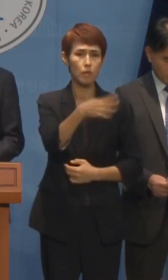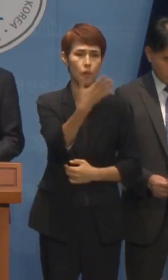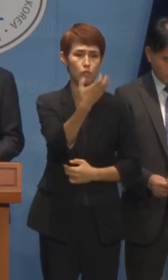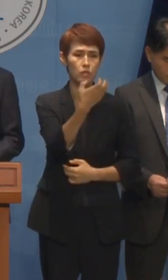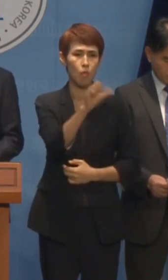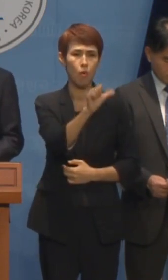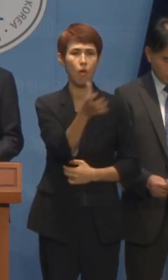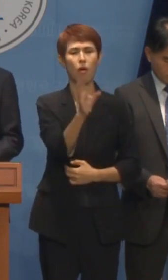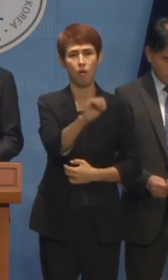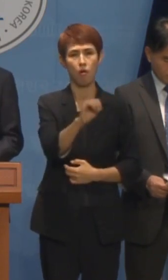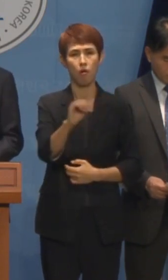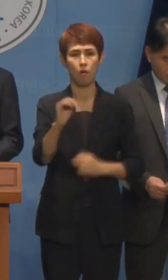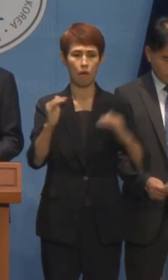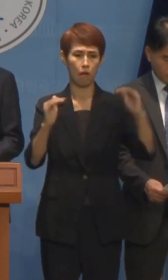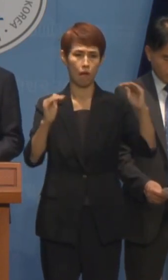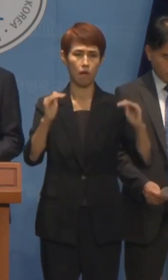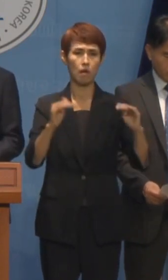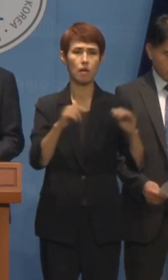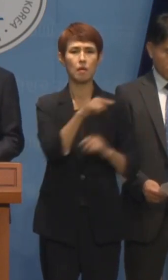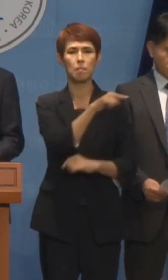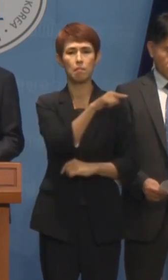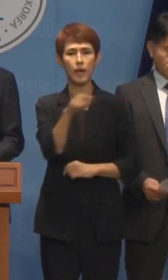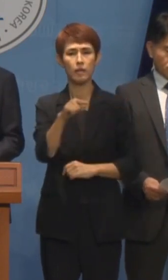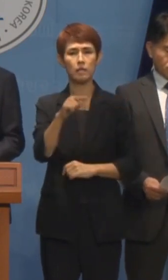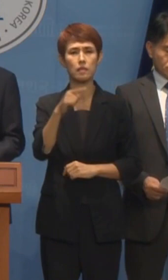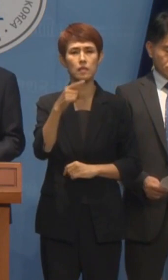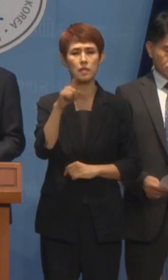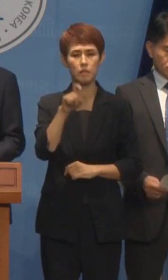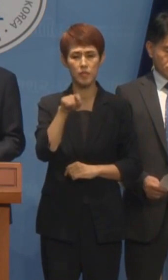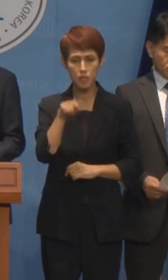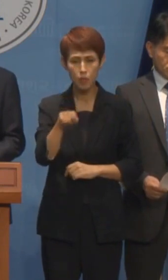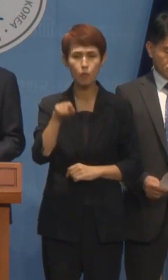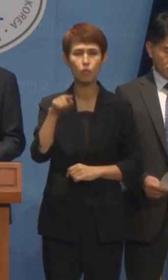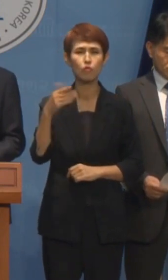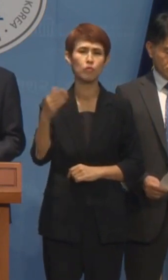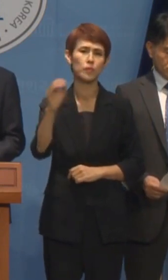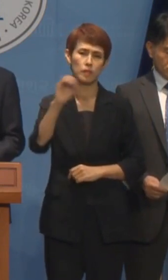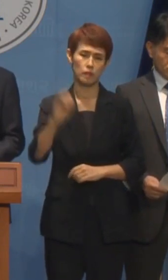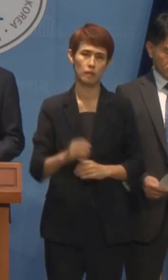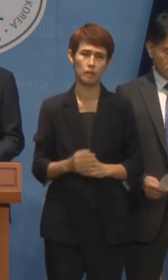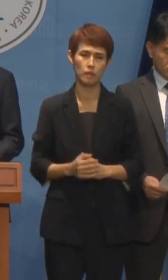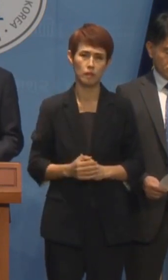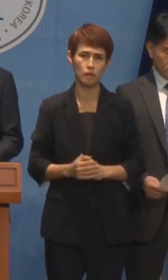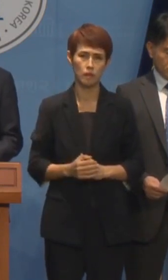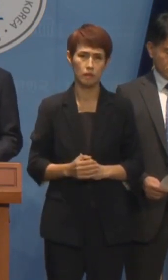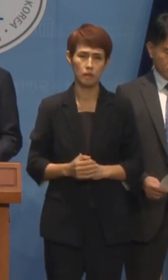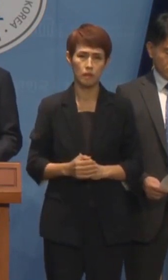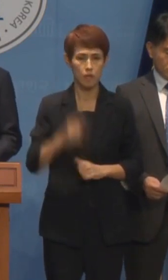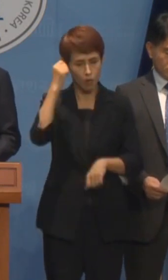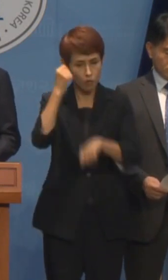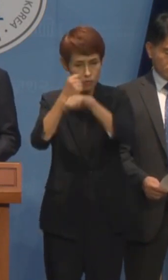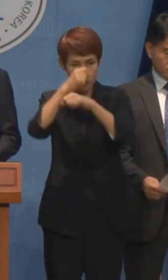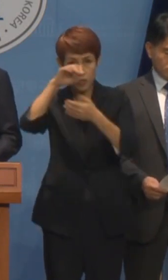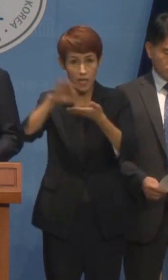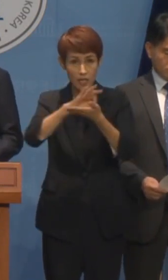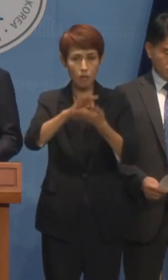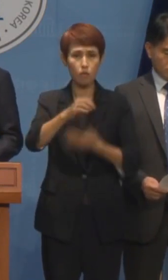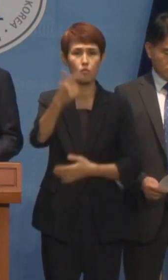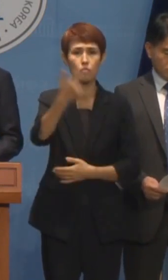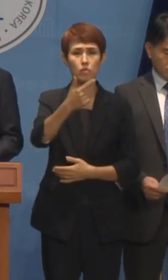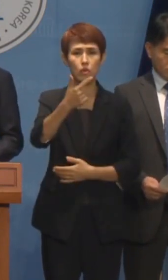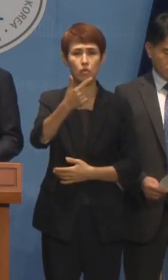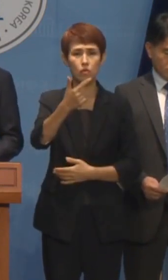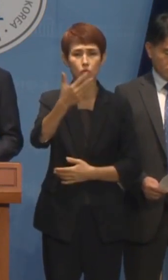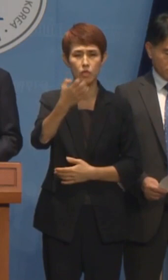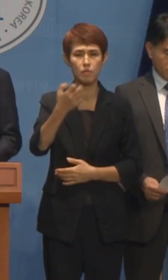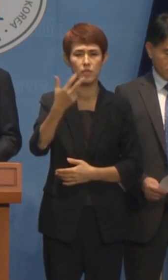1,495억 원, 즉 마이너스 11.9%나 적은 수준에 불과하다. 특히 R&D 예산은